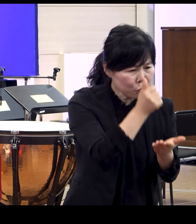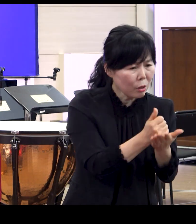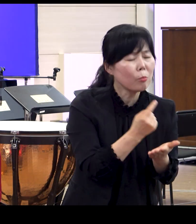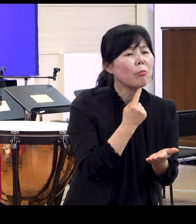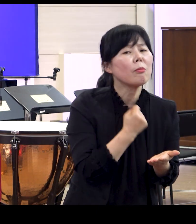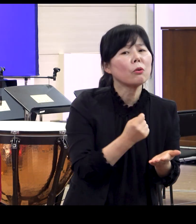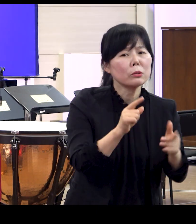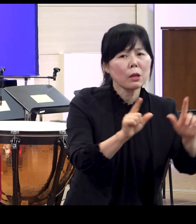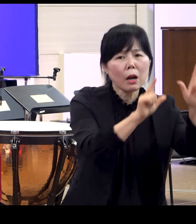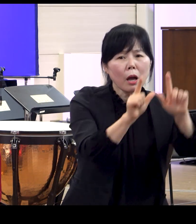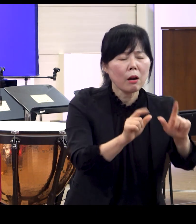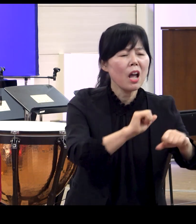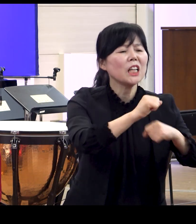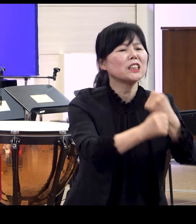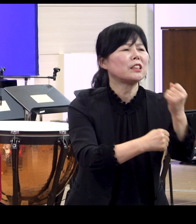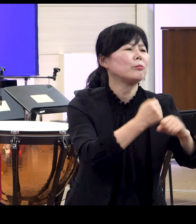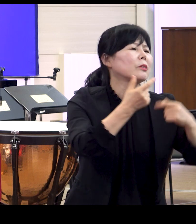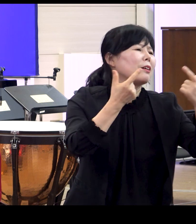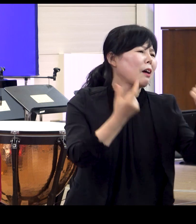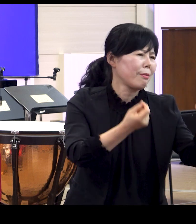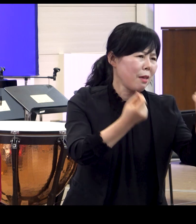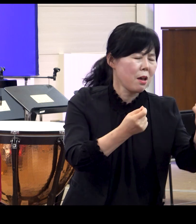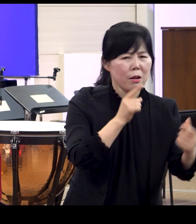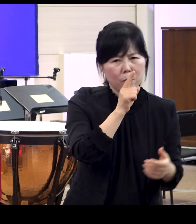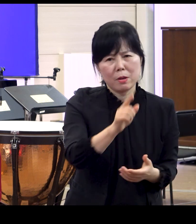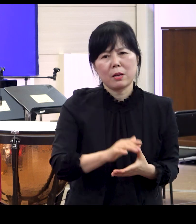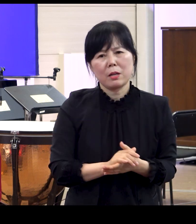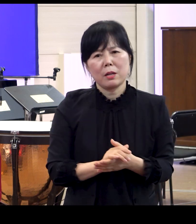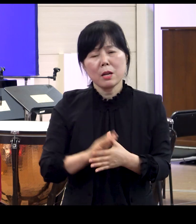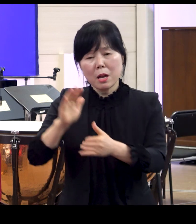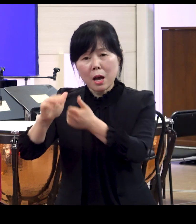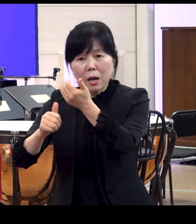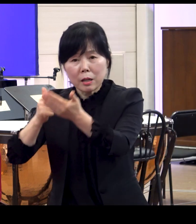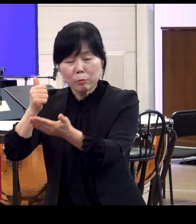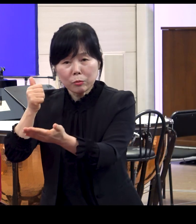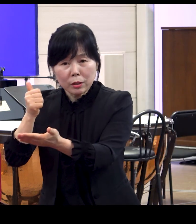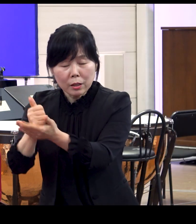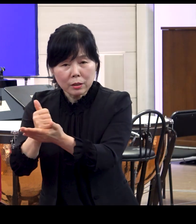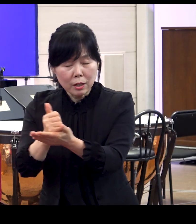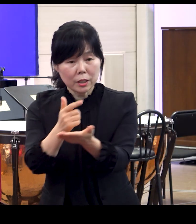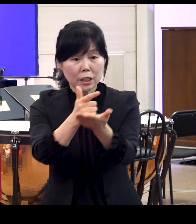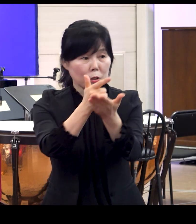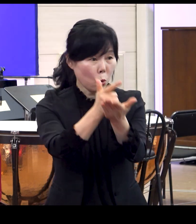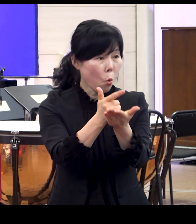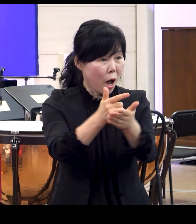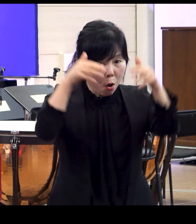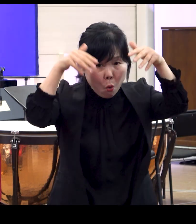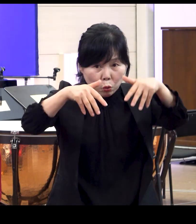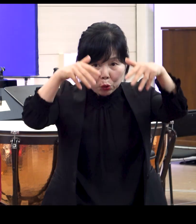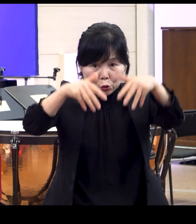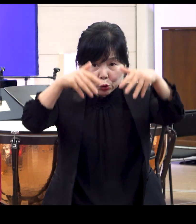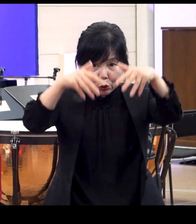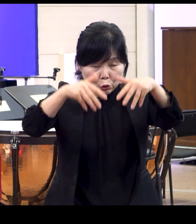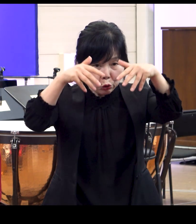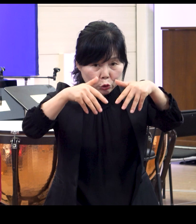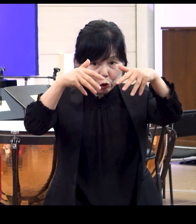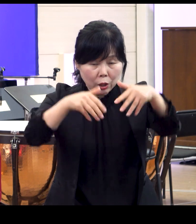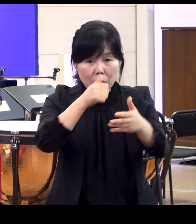보면요, 여기 아주 잘 나와 있어요. 자, 하나님이 왜 홍수로 세상을